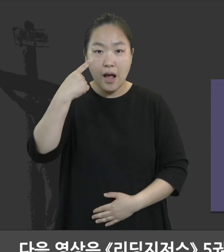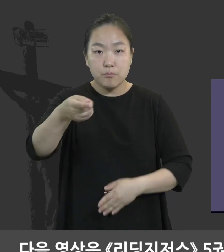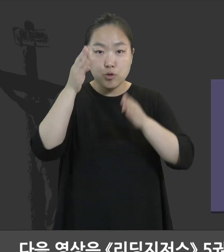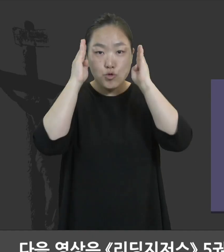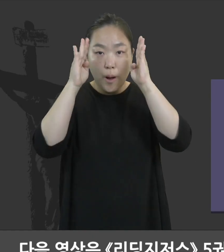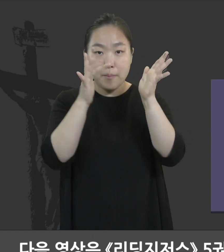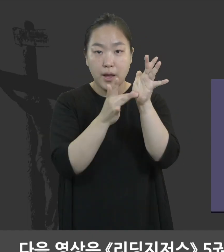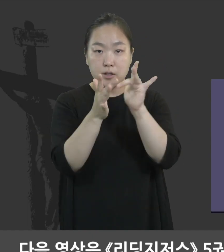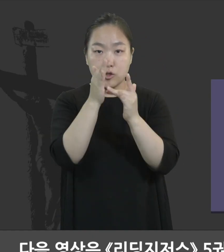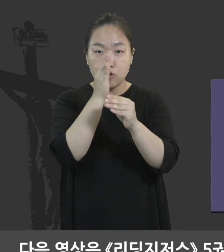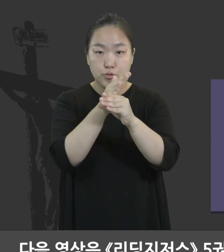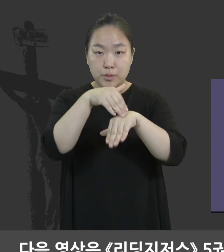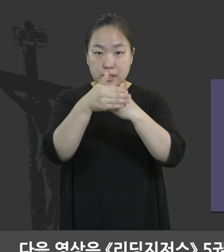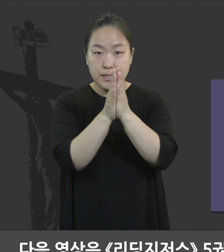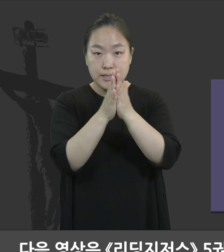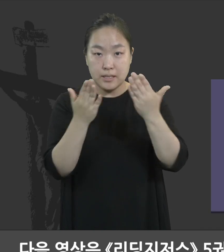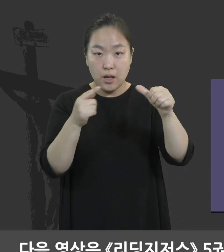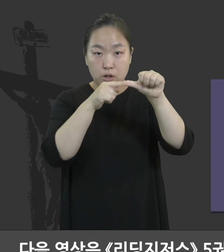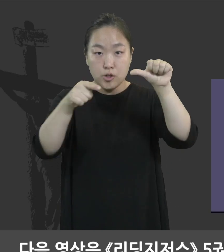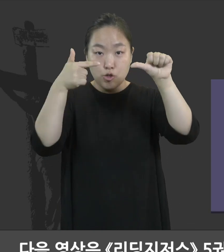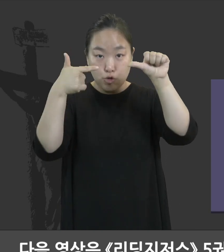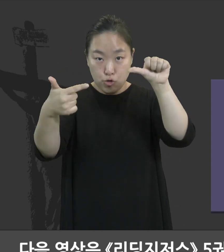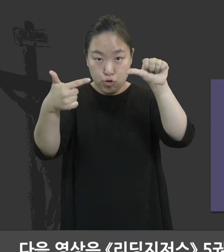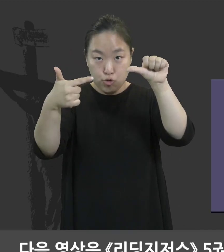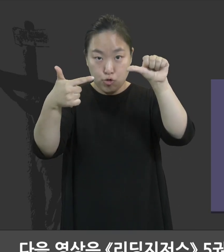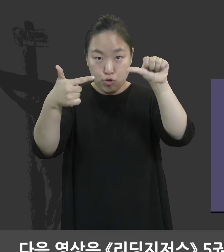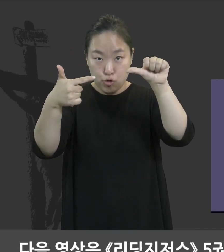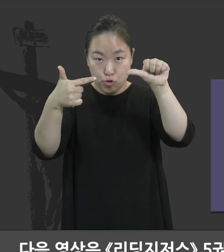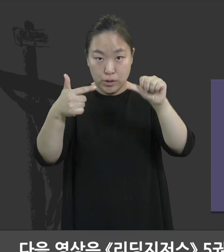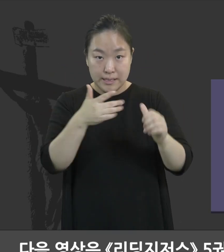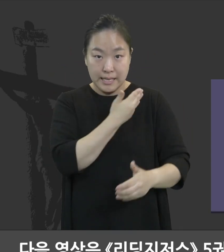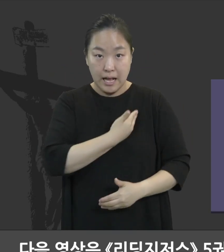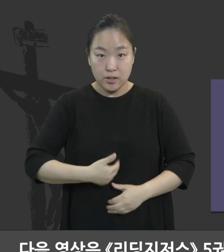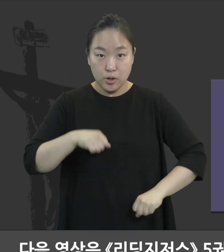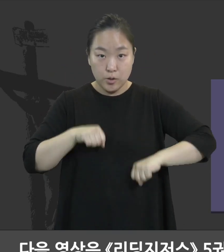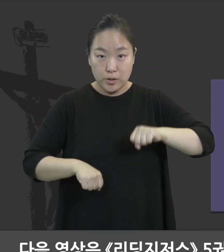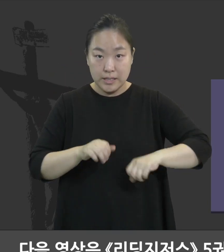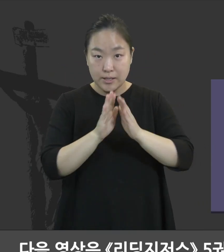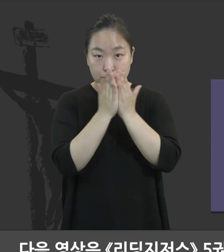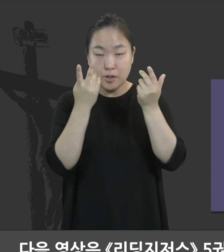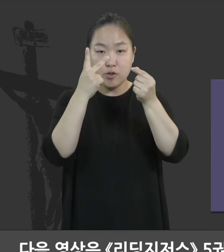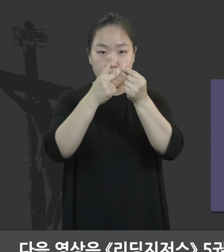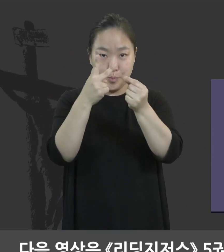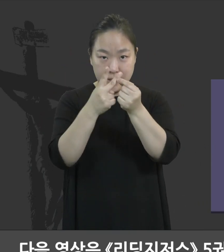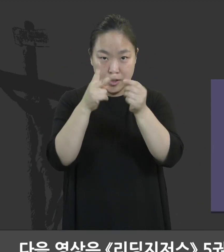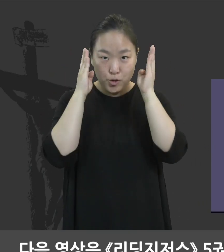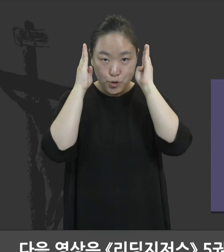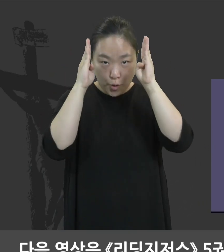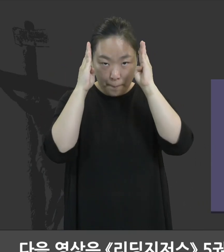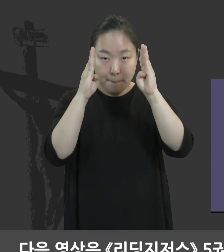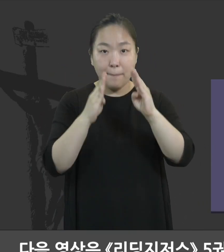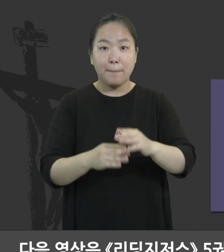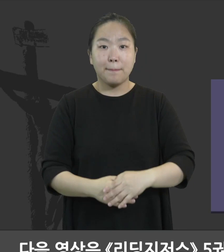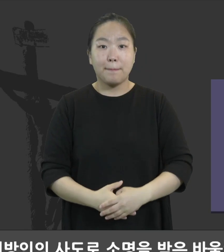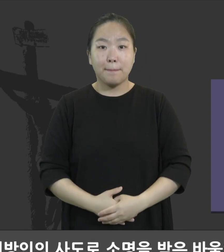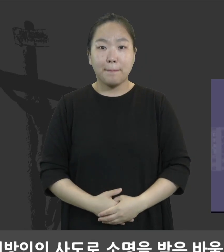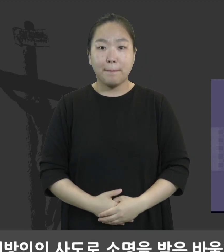다음 영상은 리딩 지저스 5권의 6번째 수업으로 사도행전을 공부하는 둘째